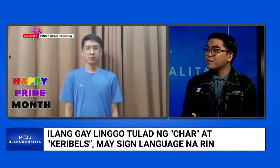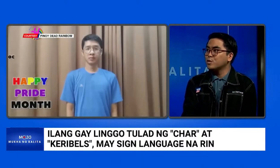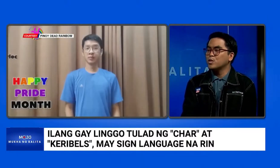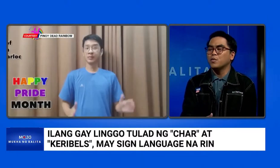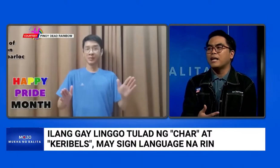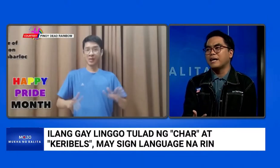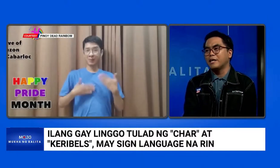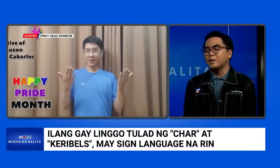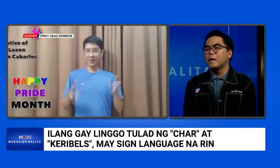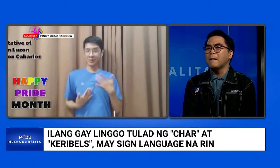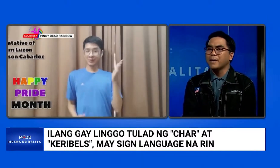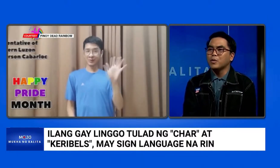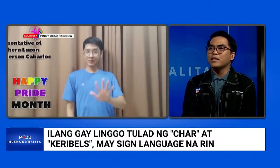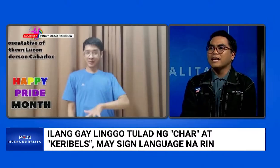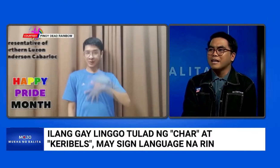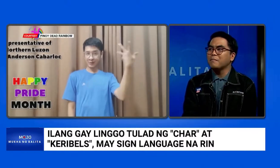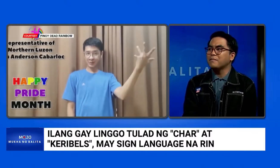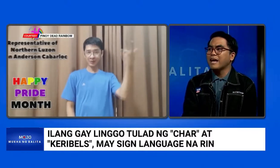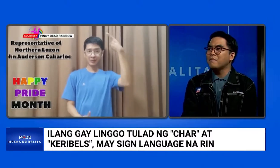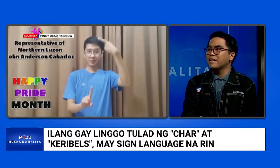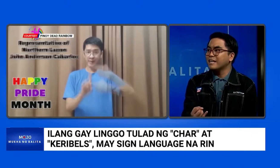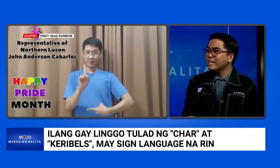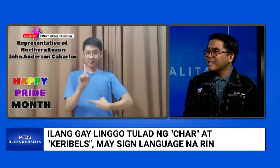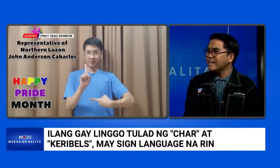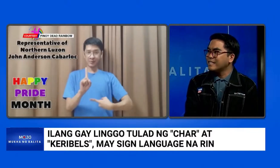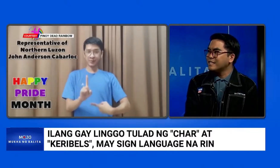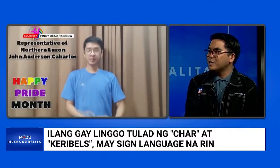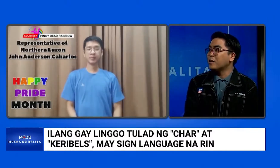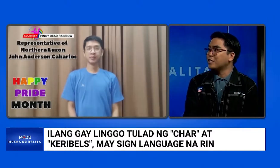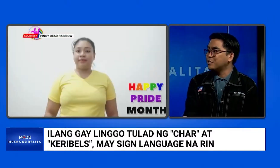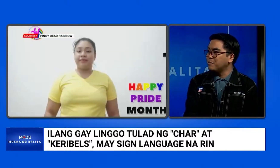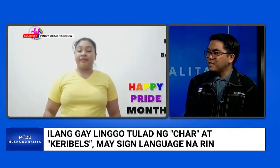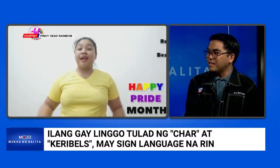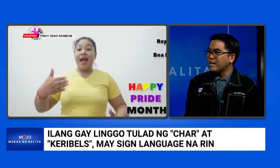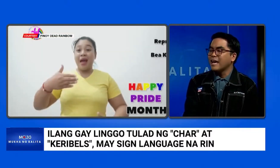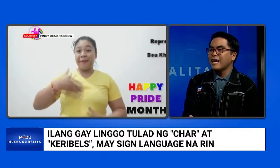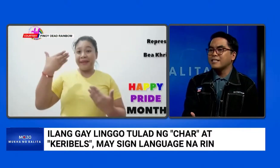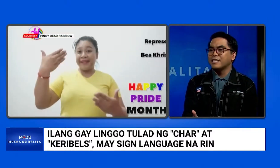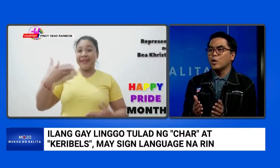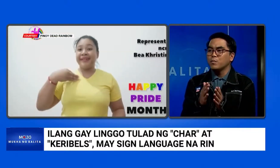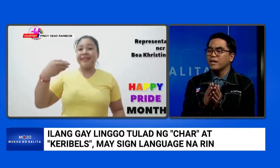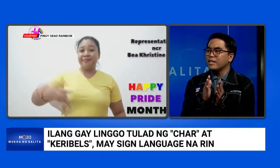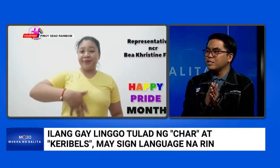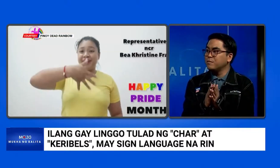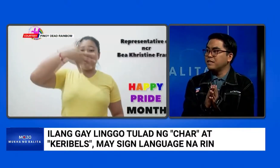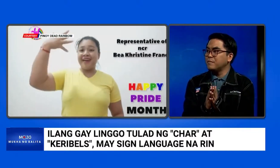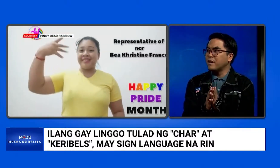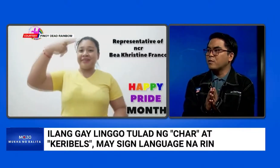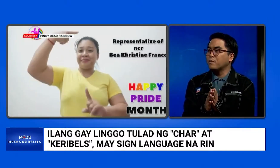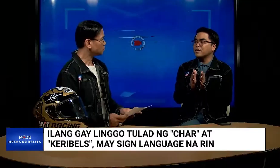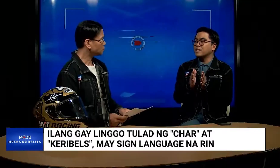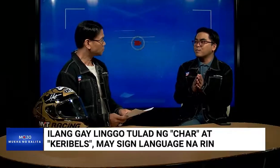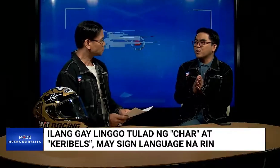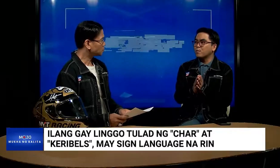schools, walang ganun. Pero talagang dahil matagal na nag-e-exist yung LGBT, and sa loob ng LGBT, meron pang subgroup ng